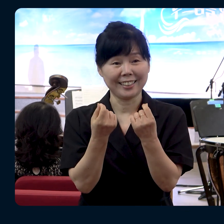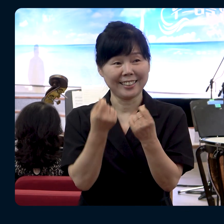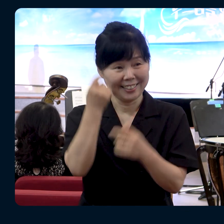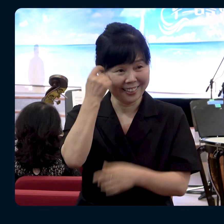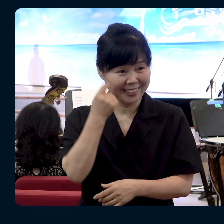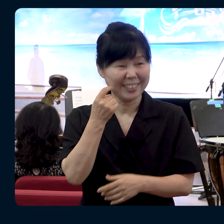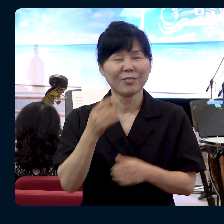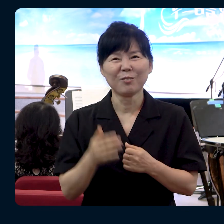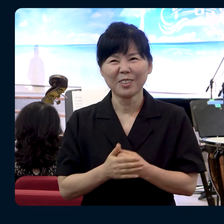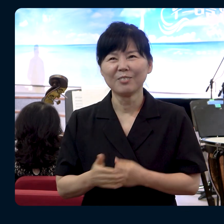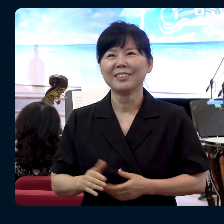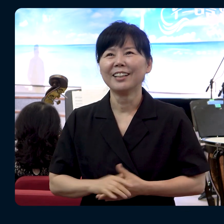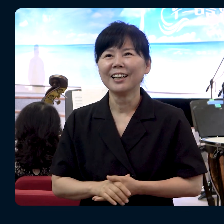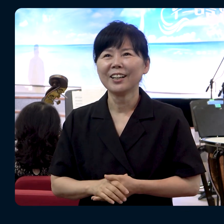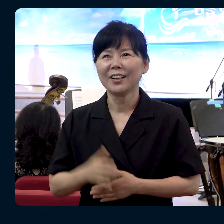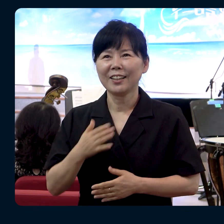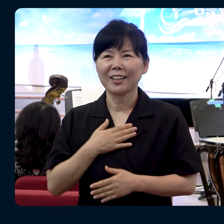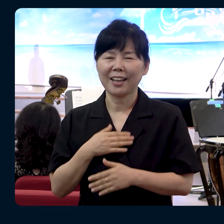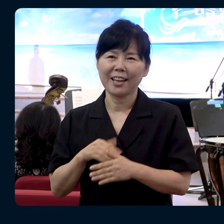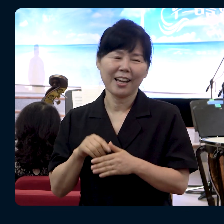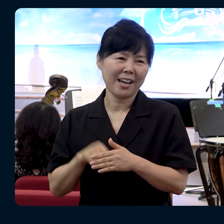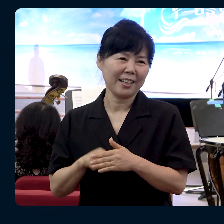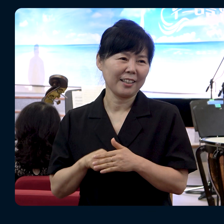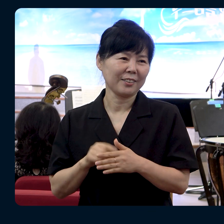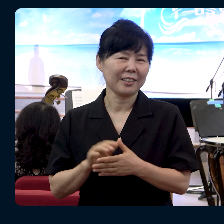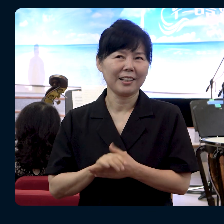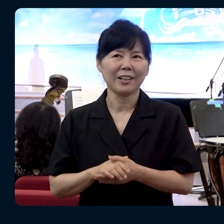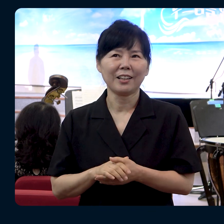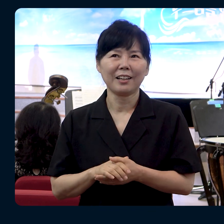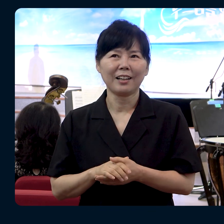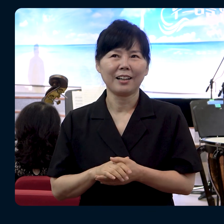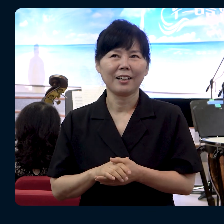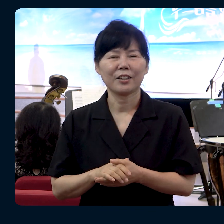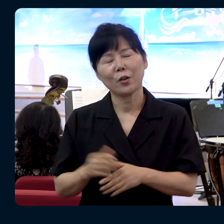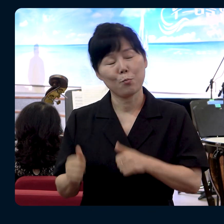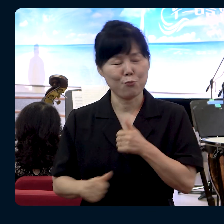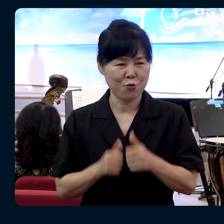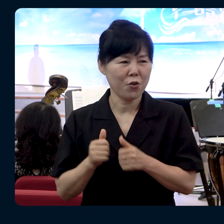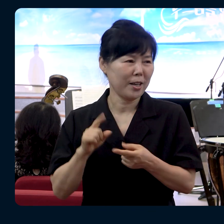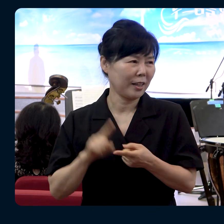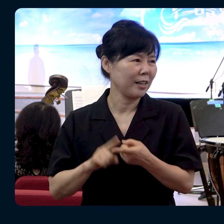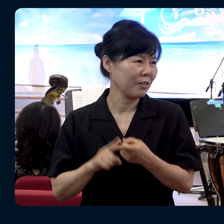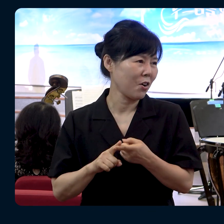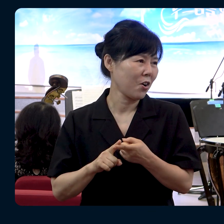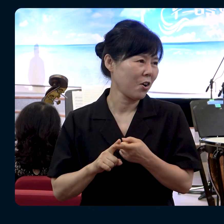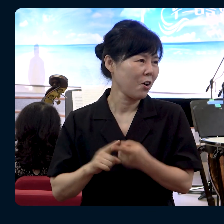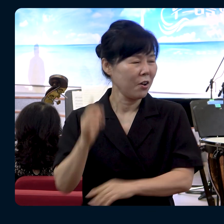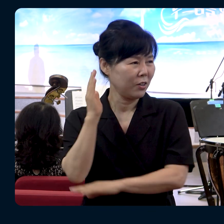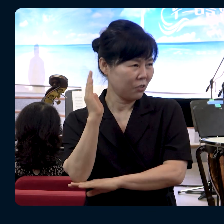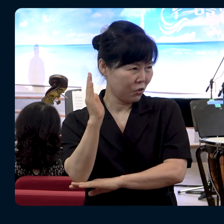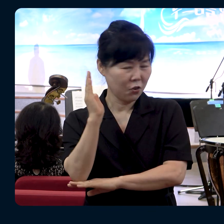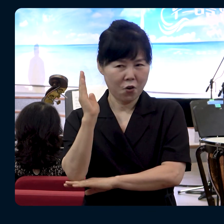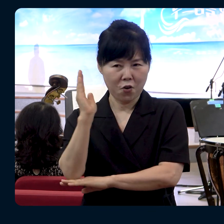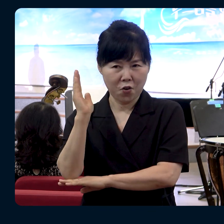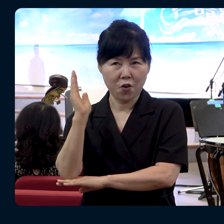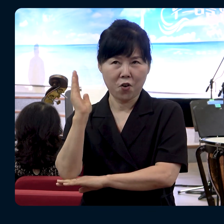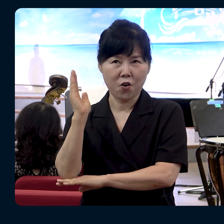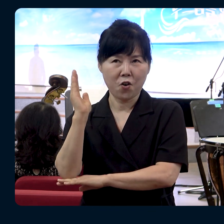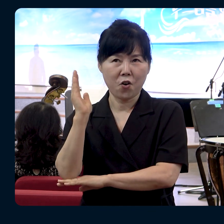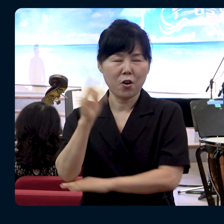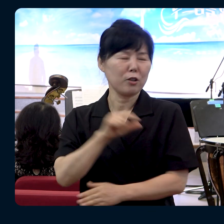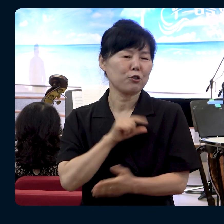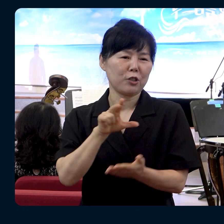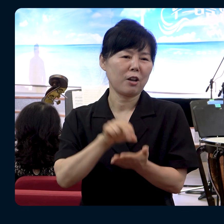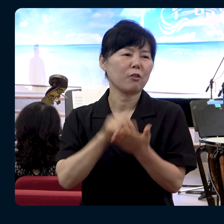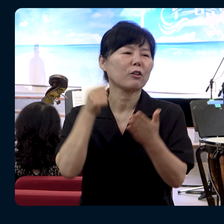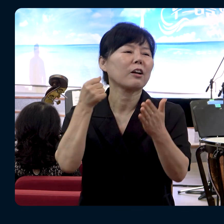해야 되겠다라는 제안의 생각이 있었고, 그게 이제 설교 타이밍이 돼서 이런 주제로